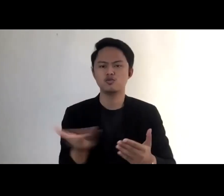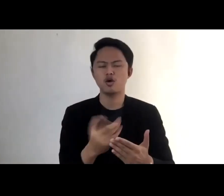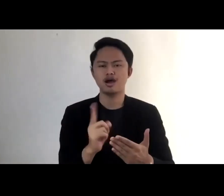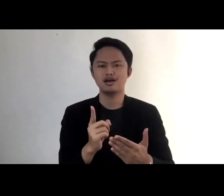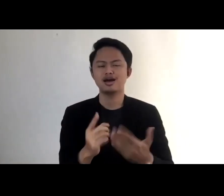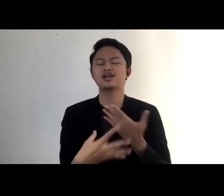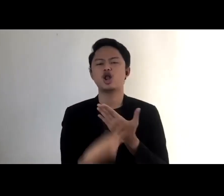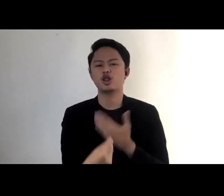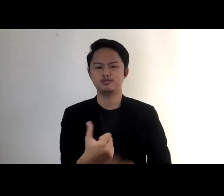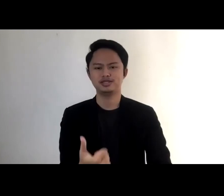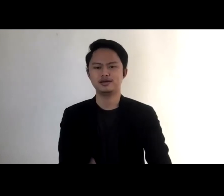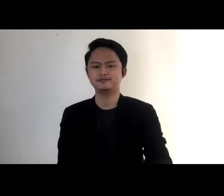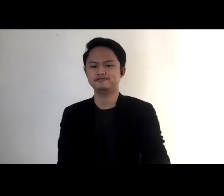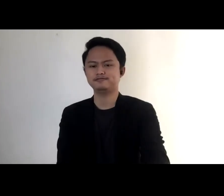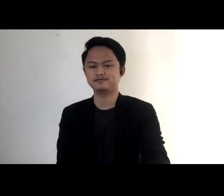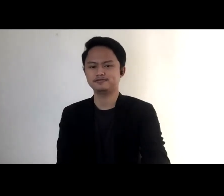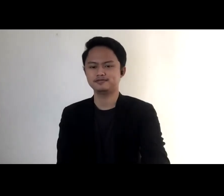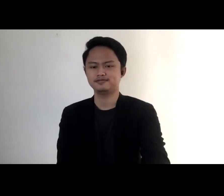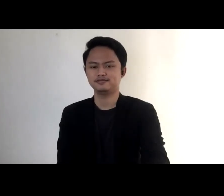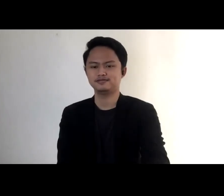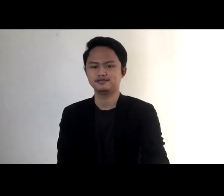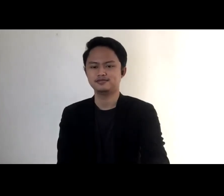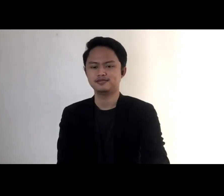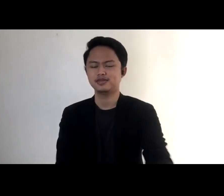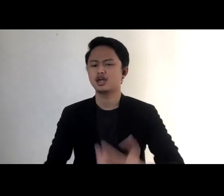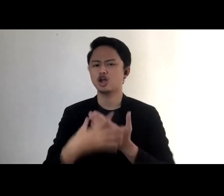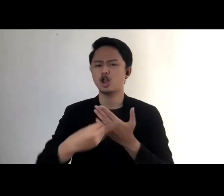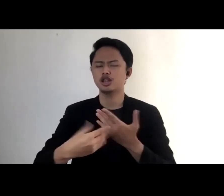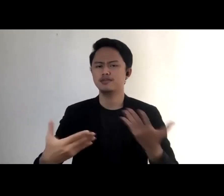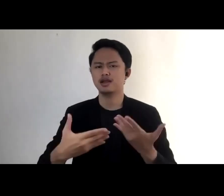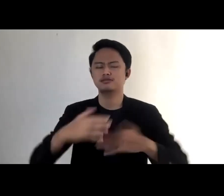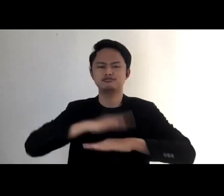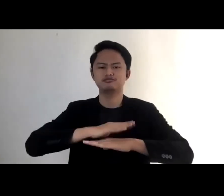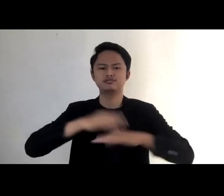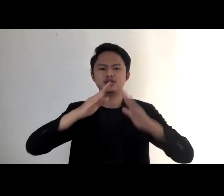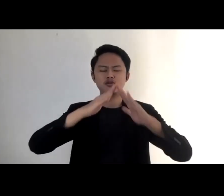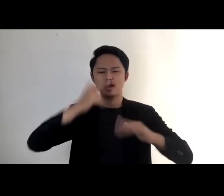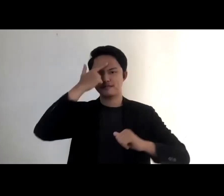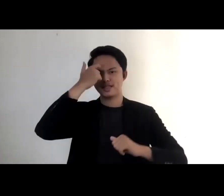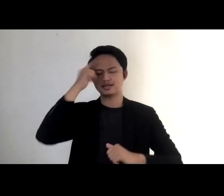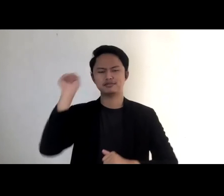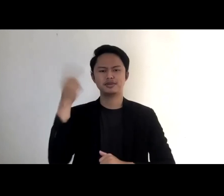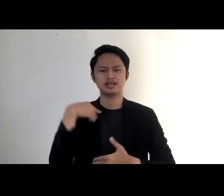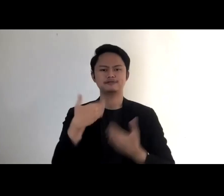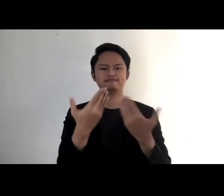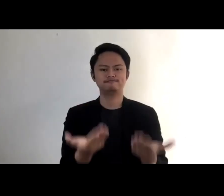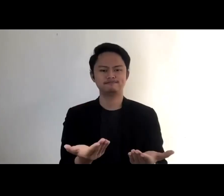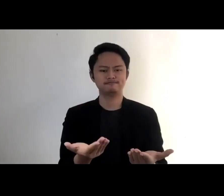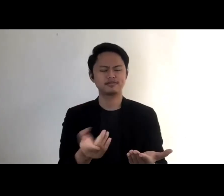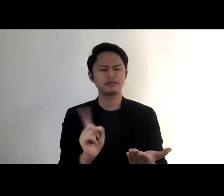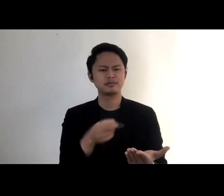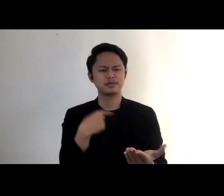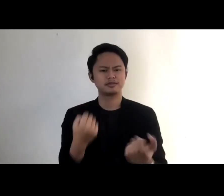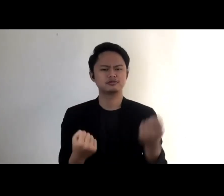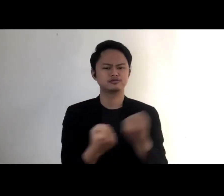mengunduh menggunakan platform belajar, rumah belajar yang disiapkan oleh pemerintah. Kenapa kami mendorong